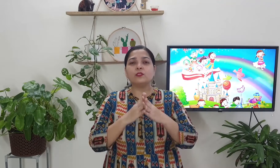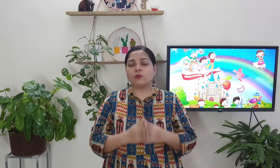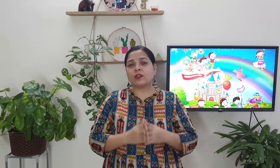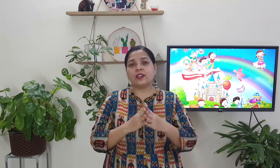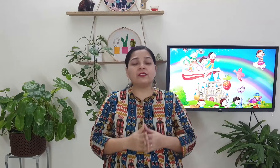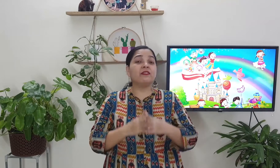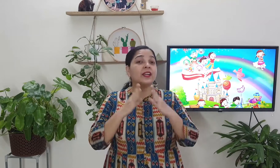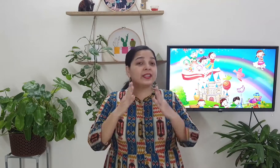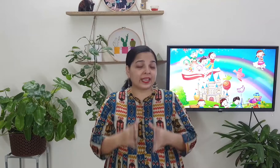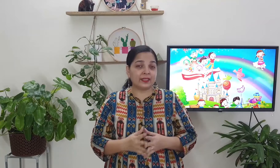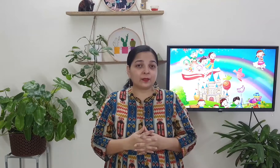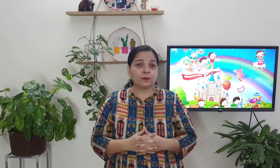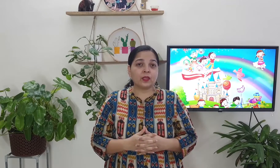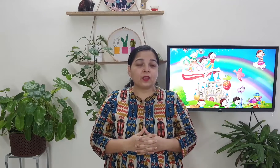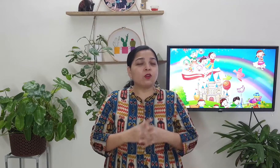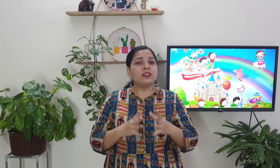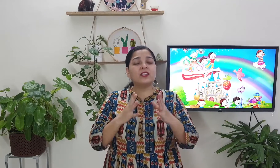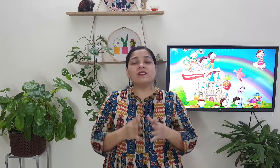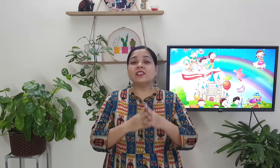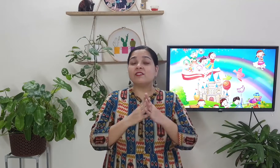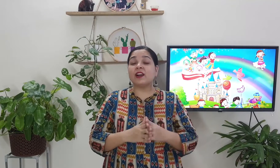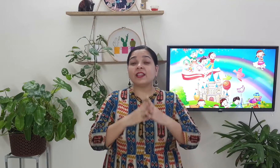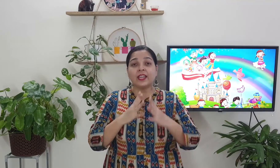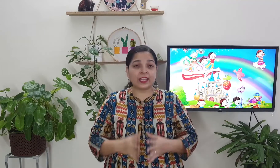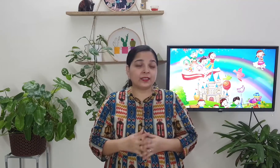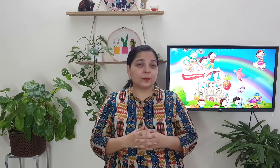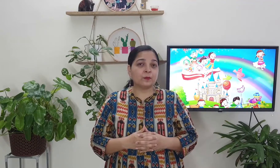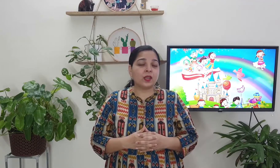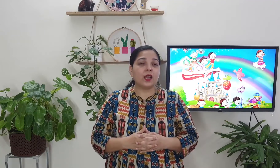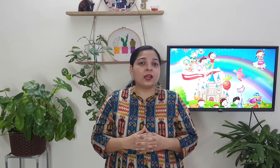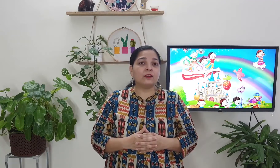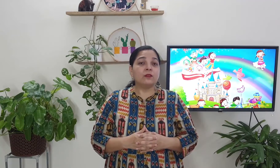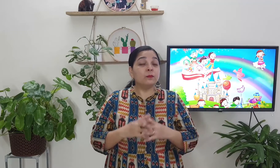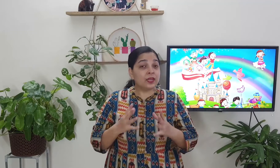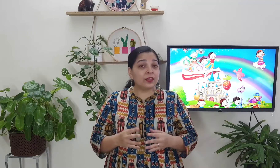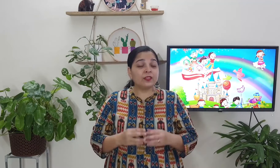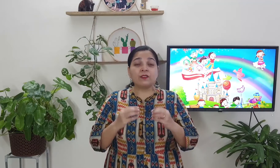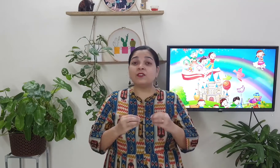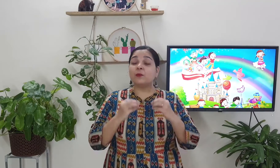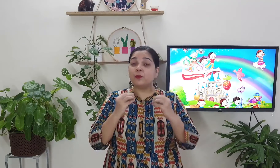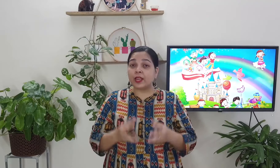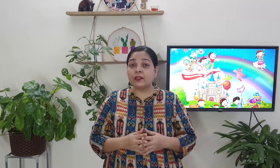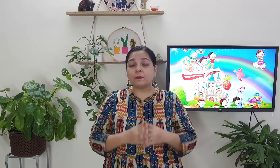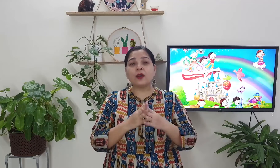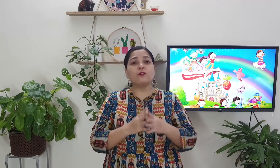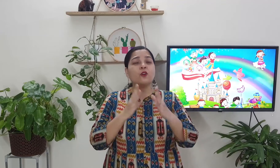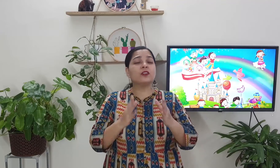நடக்க வேண்டும் என்பது தேவனின் விருப்பம். தேவன் நமக்கு தெய்வீக ஆரோக்கியத்தை அளித்துள்ளார். நாம்